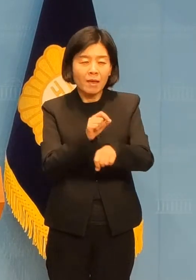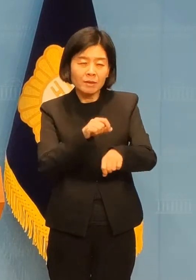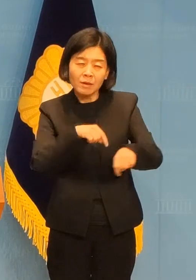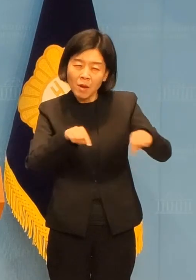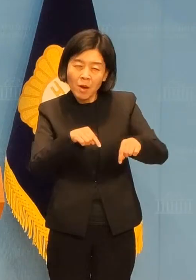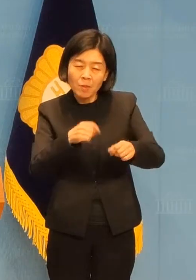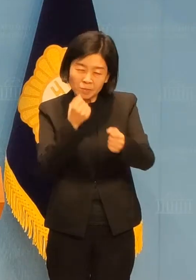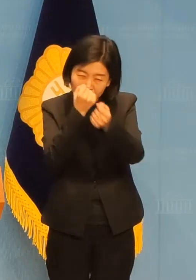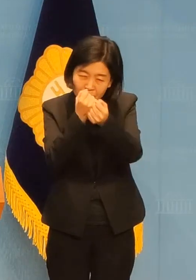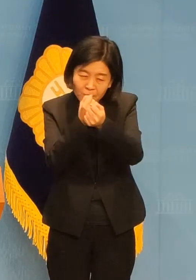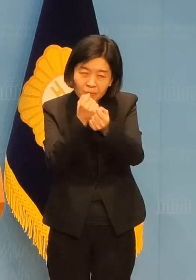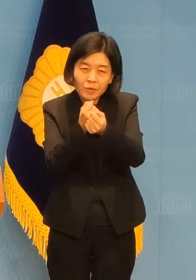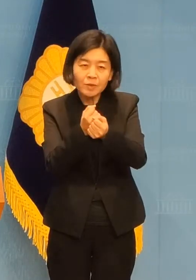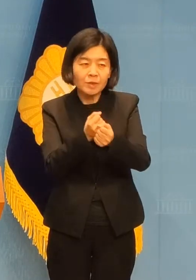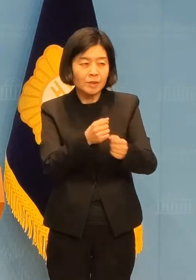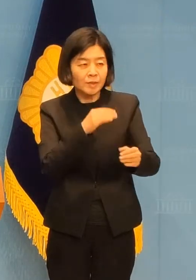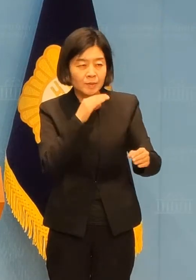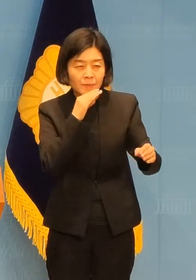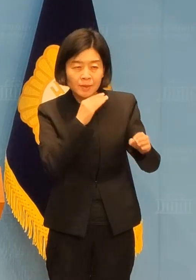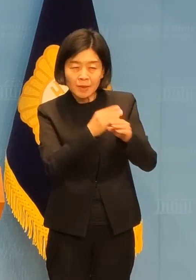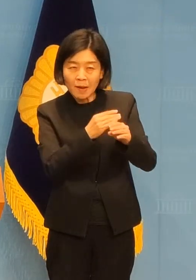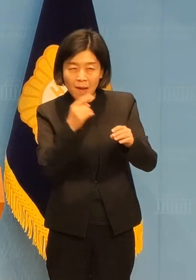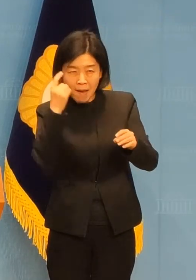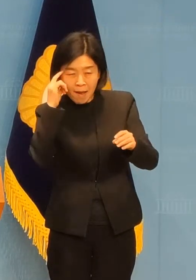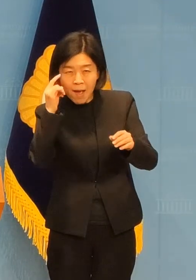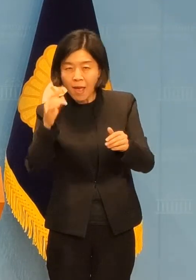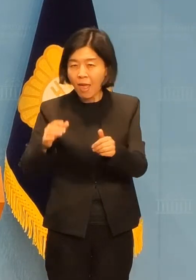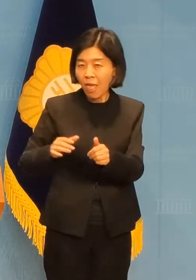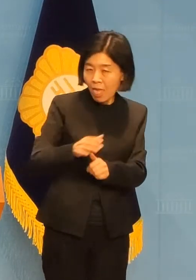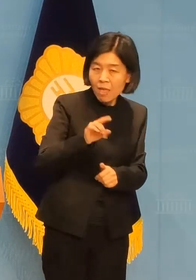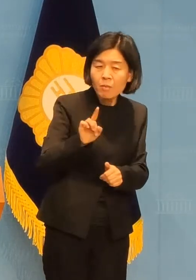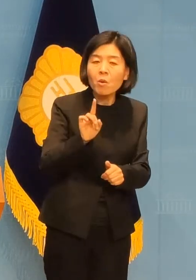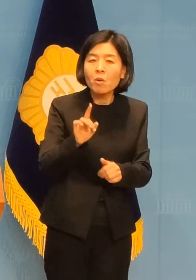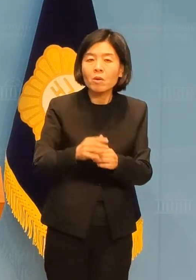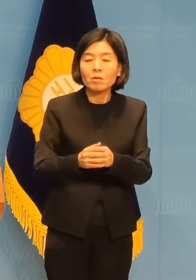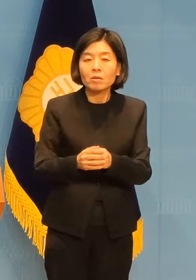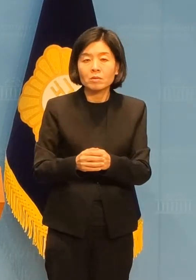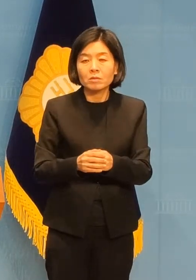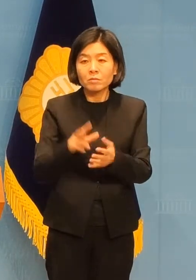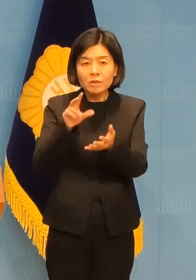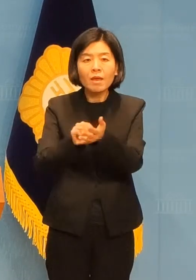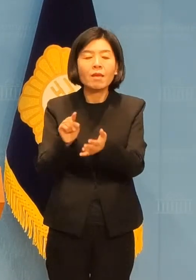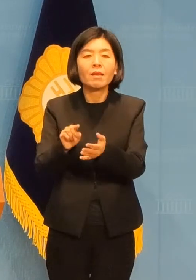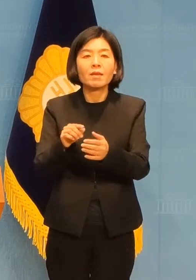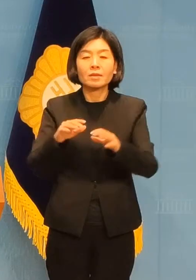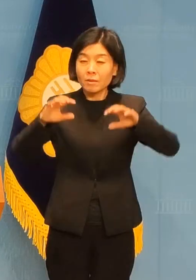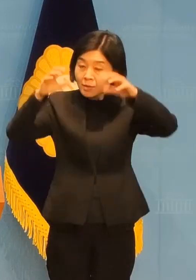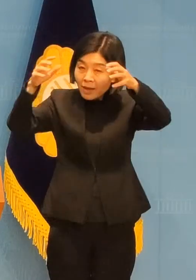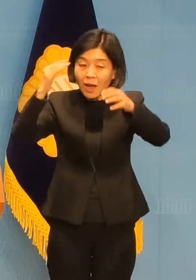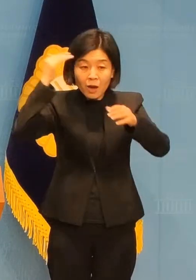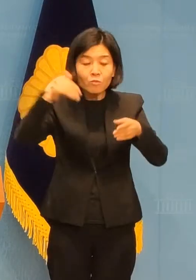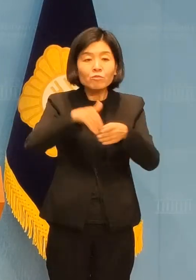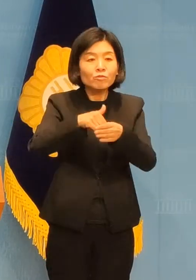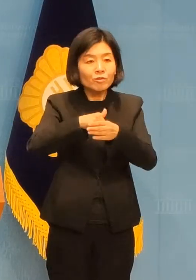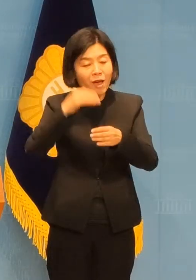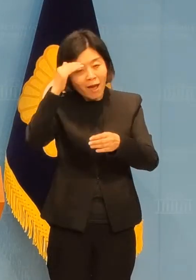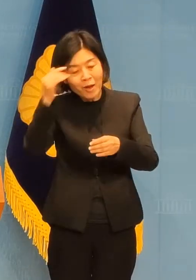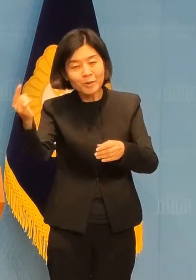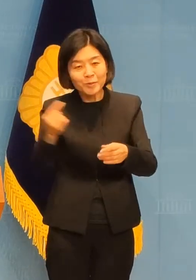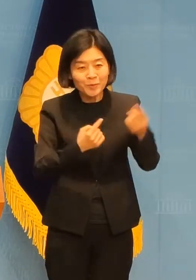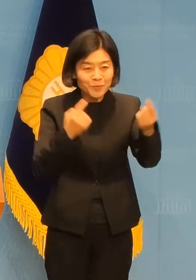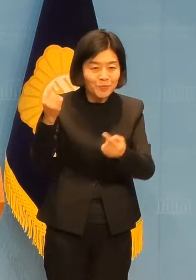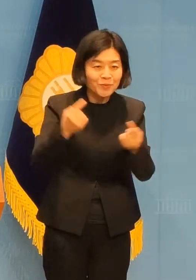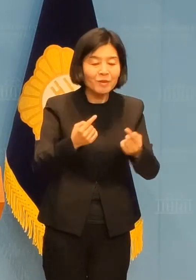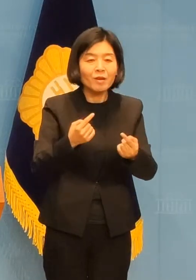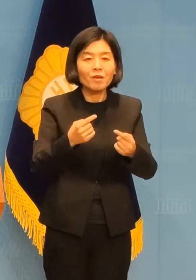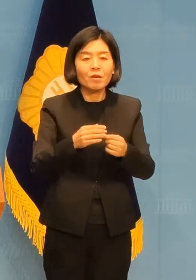깔기다. 한국 문화를 보러 전 세계 캐대언 팬들이 방문하는 시대에 구시대적 색깔론이